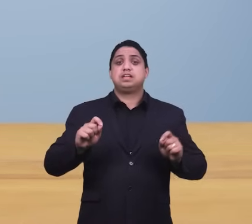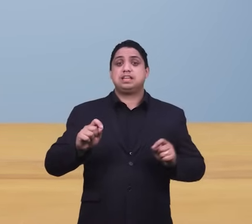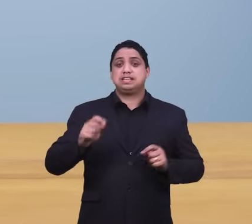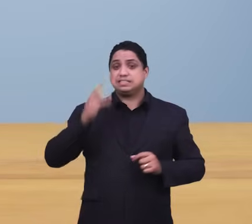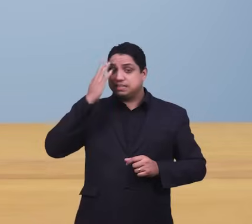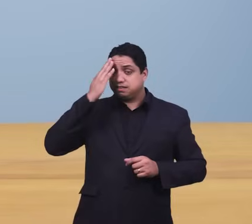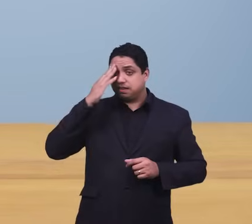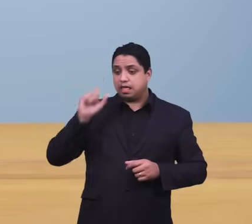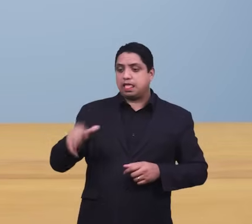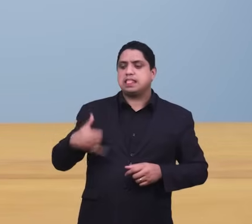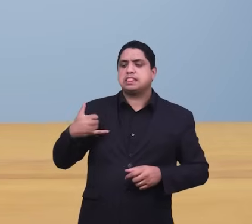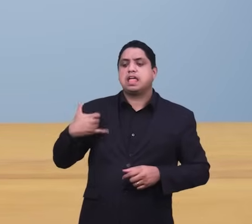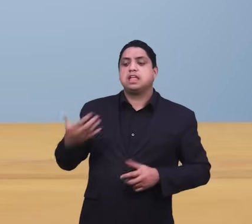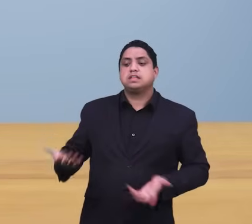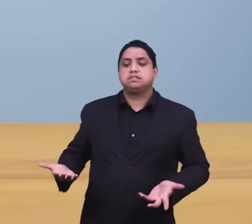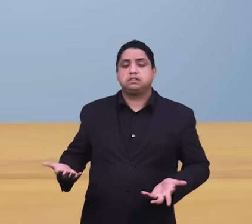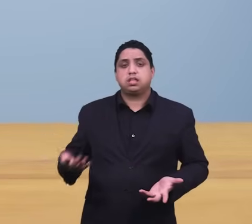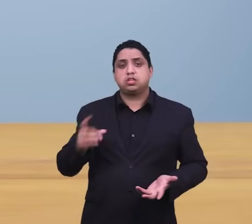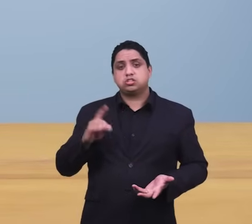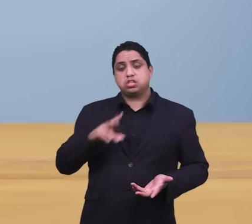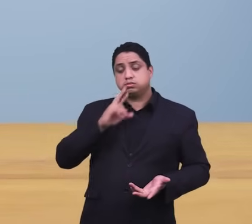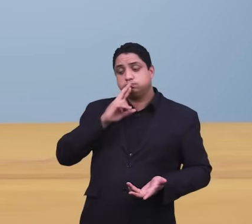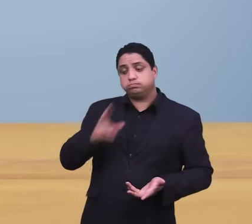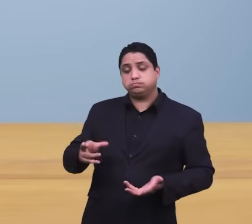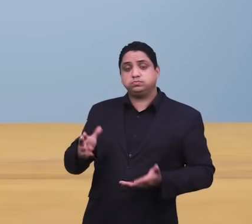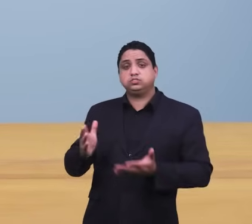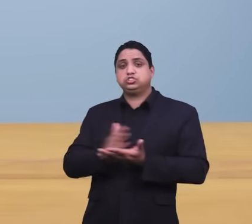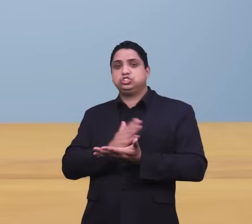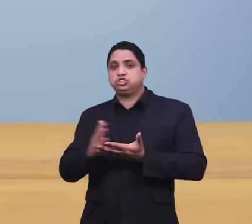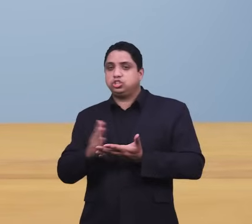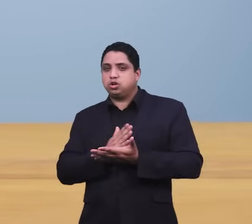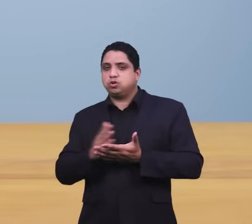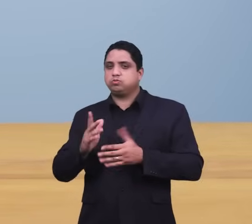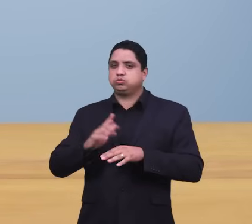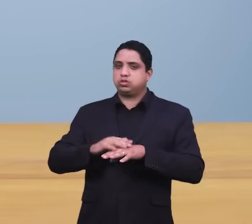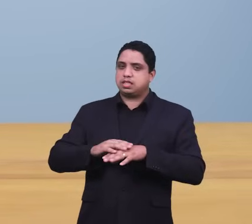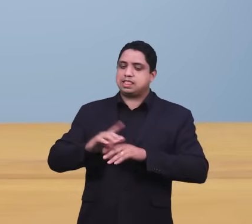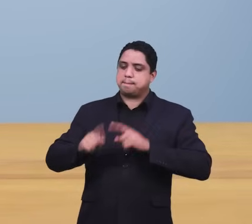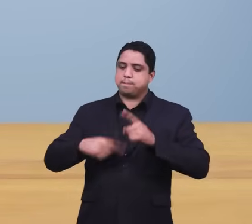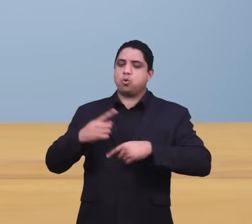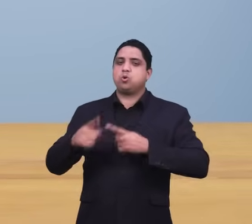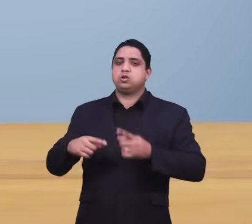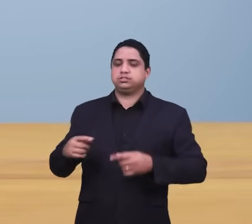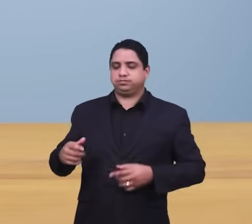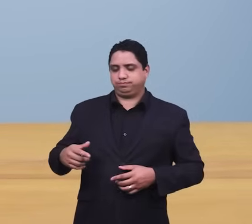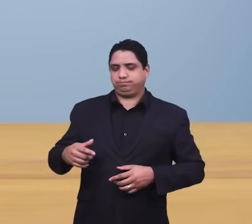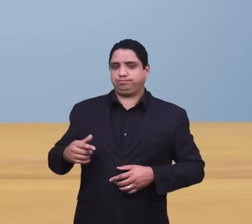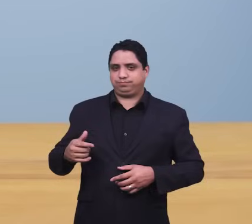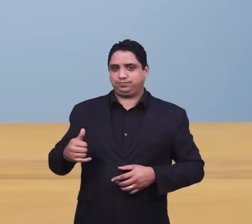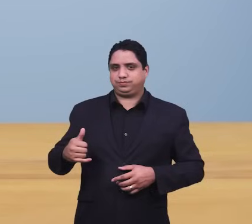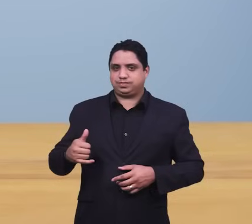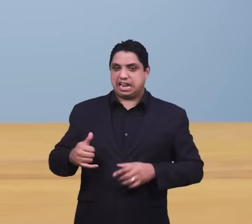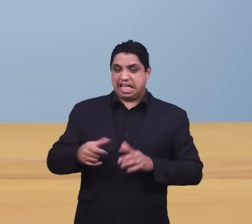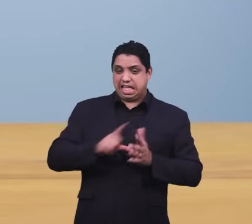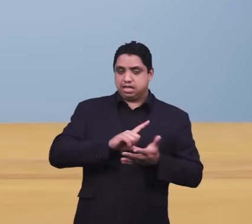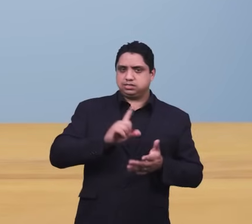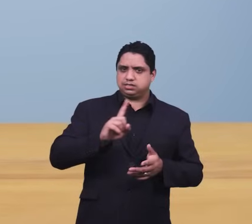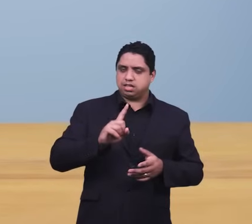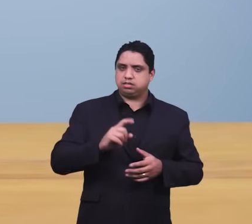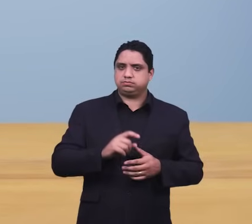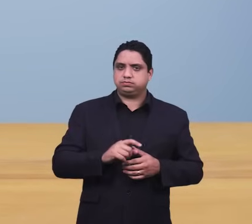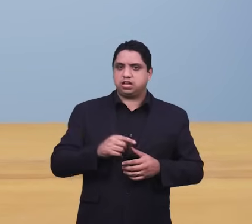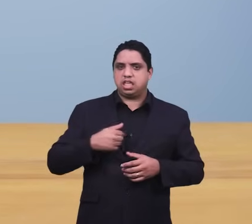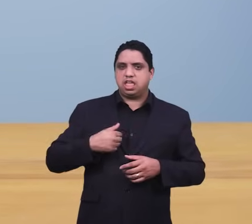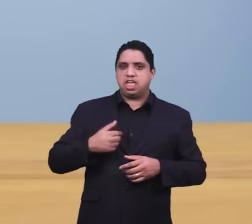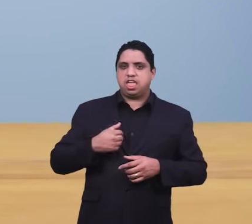idade. Então, eu só vou falar de alguns transtornos depois de determinadas idades. Antes disso, não. Mas eu vou cruzar os